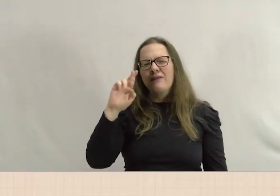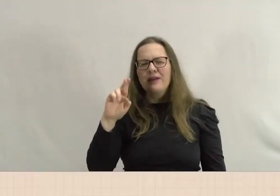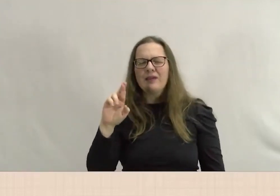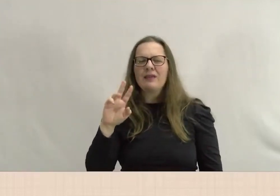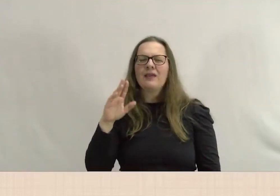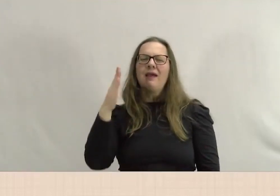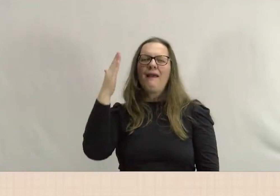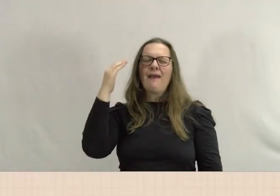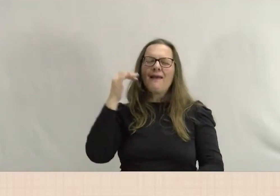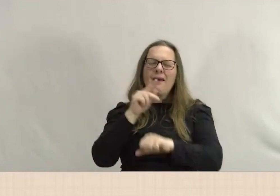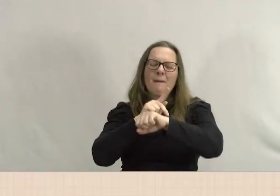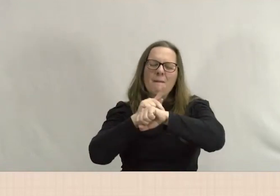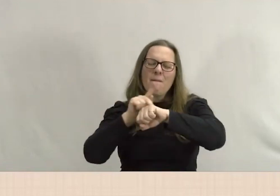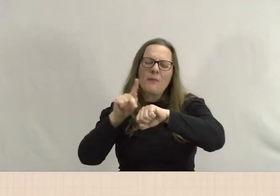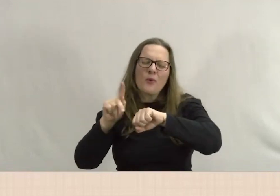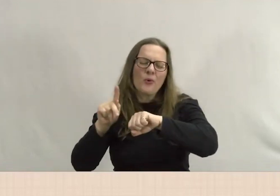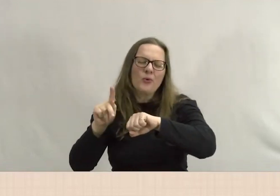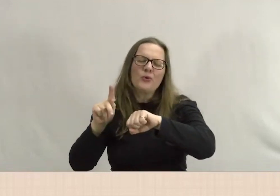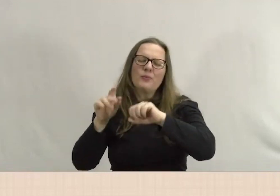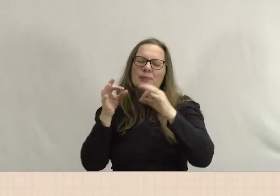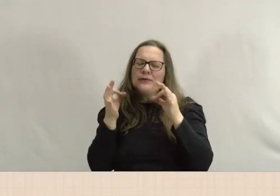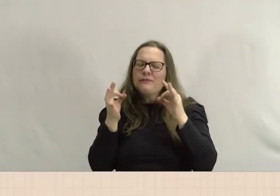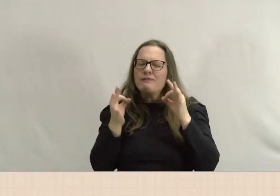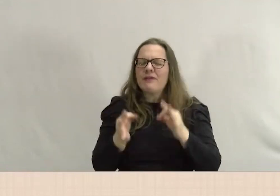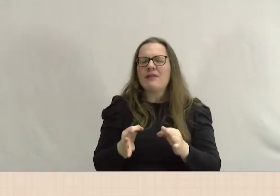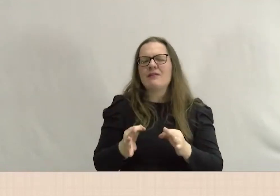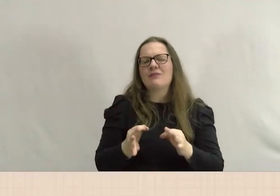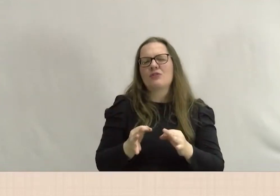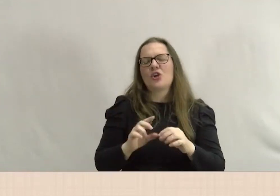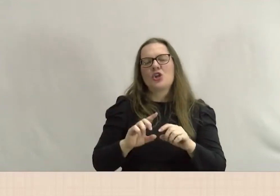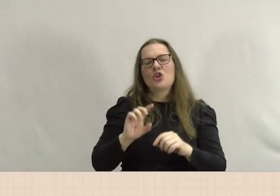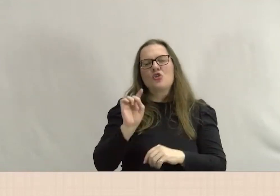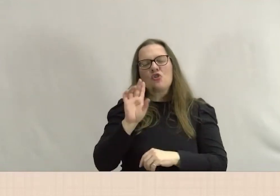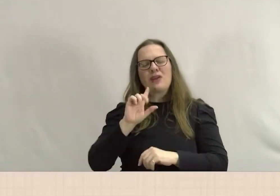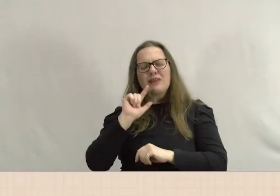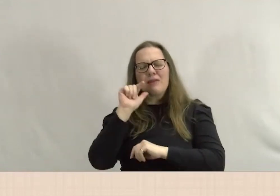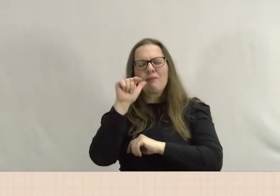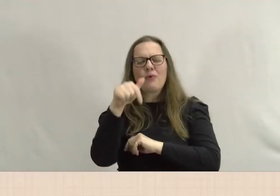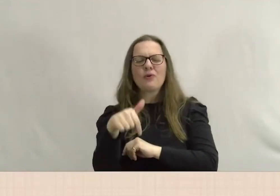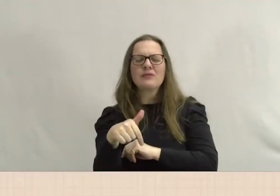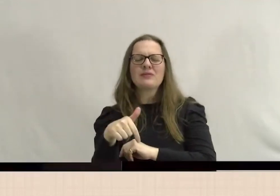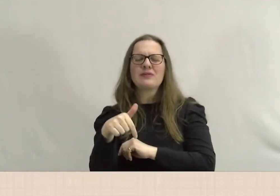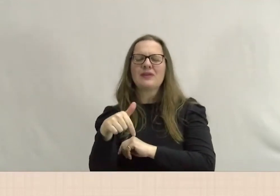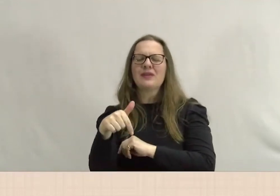Porque nele não há verdade, porque ele é uma mentira pura, falsidade.